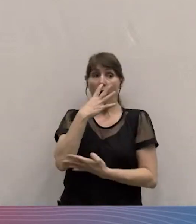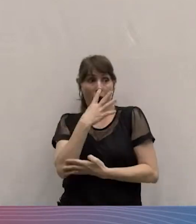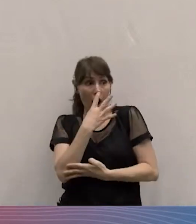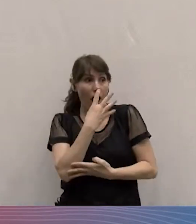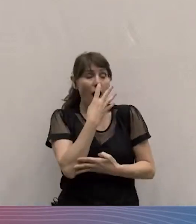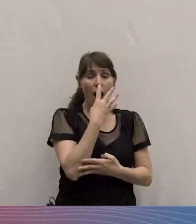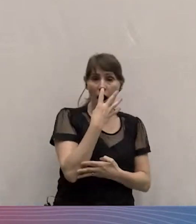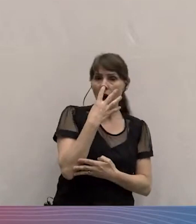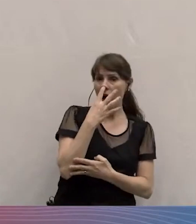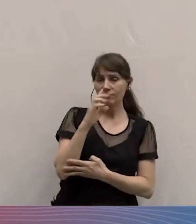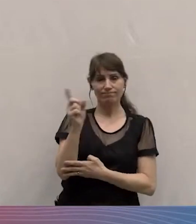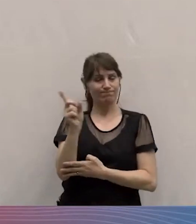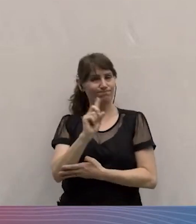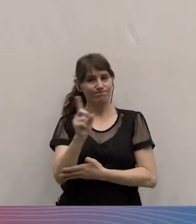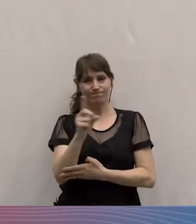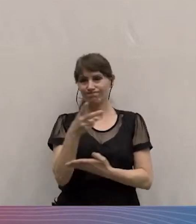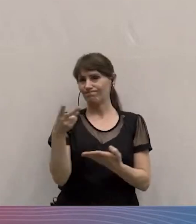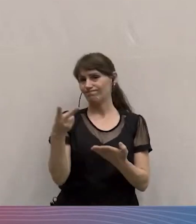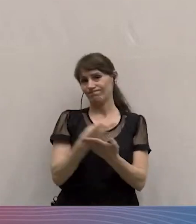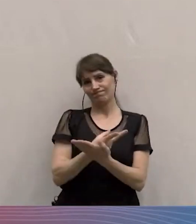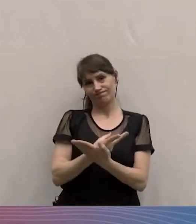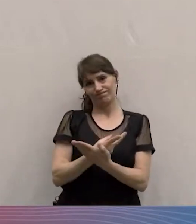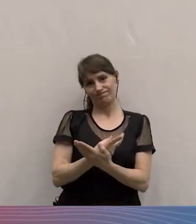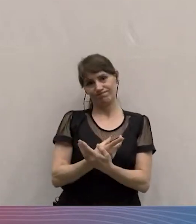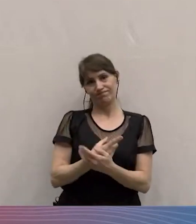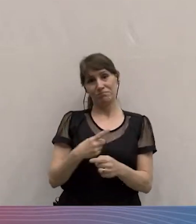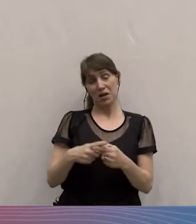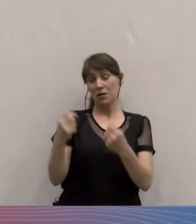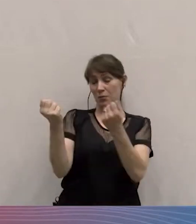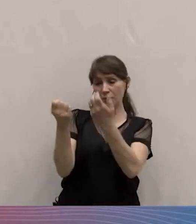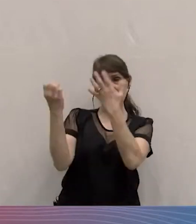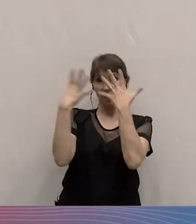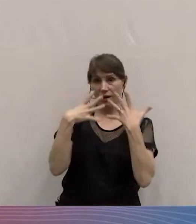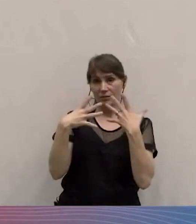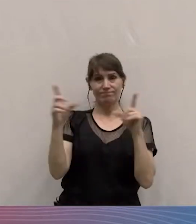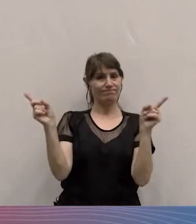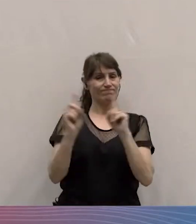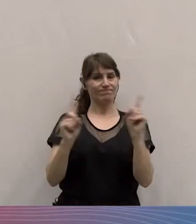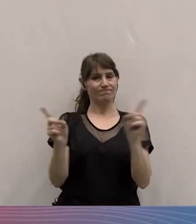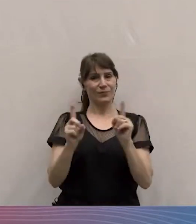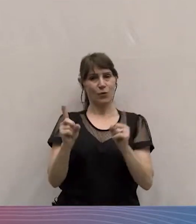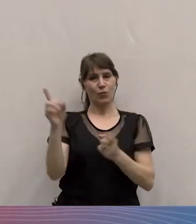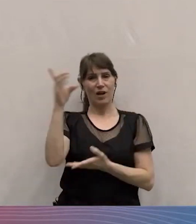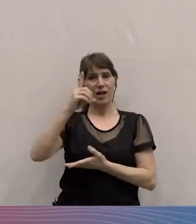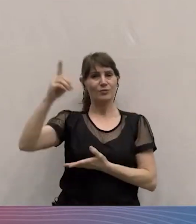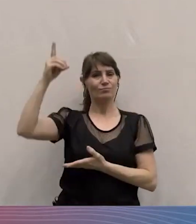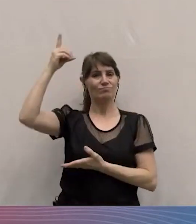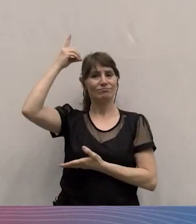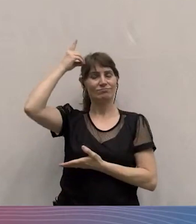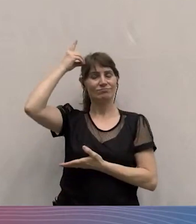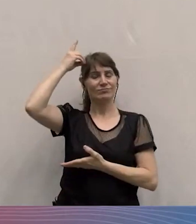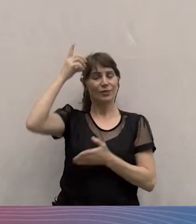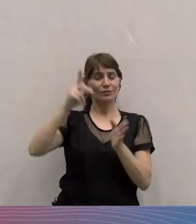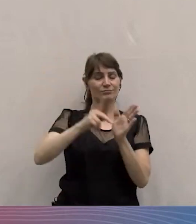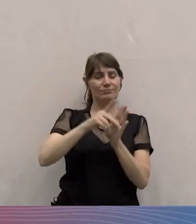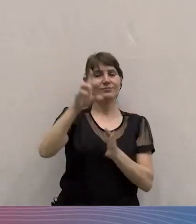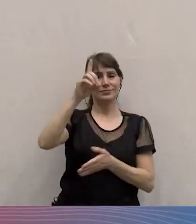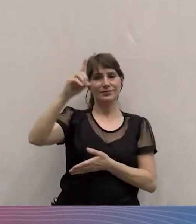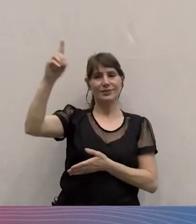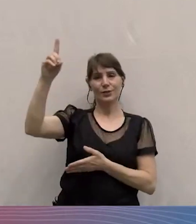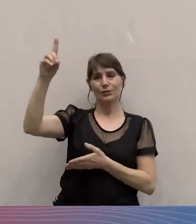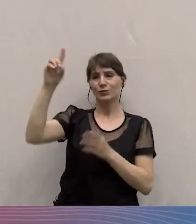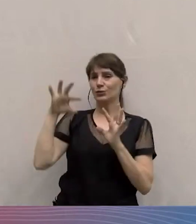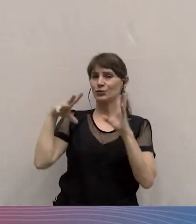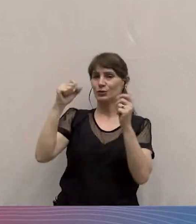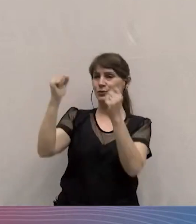para você. Não, para que ninguém se glorie. É dom de Deus, vem tudo pela